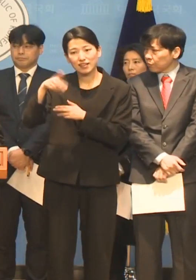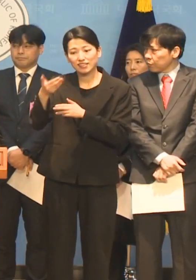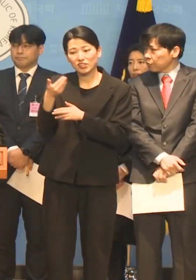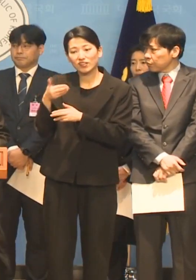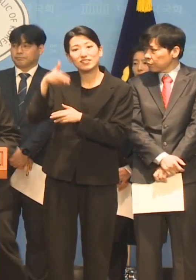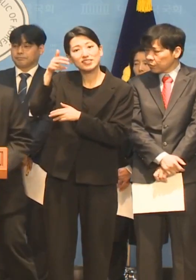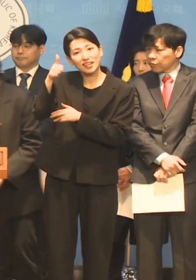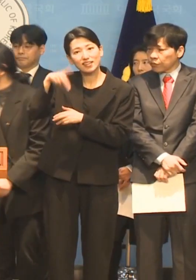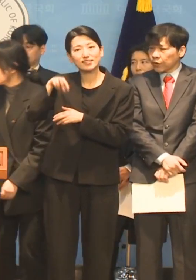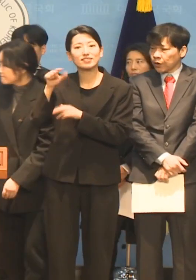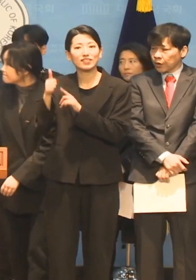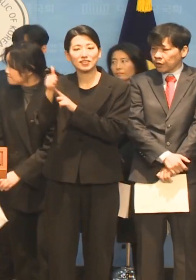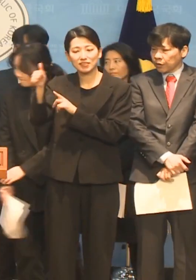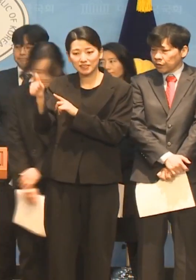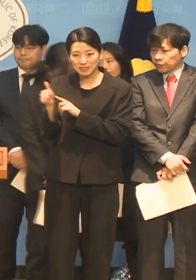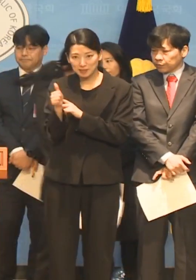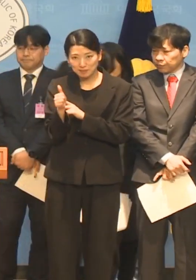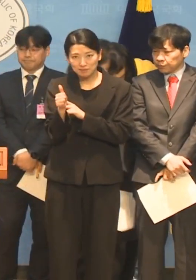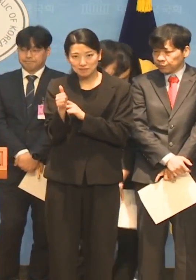코멘트 부탁드리겠습니다.